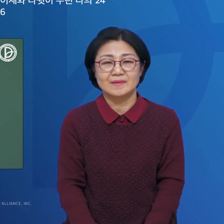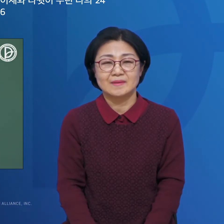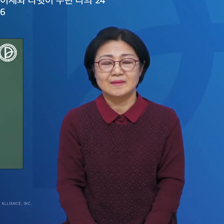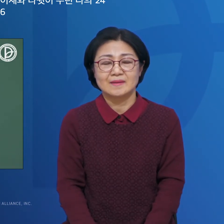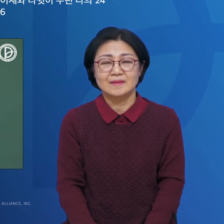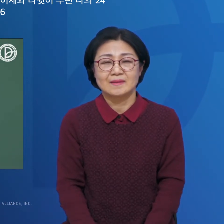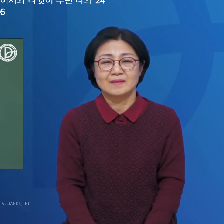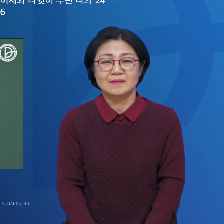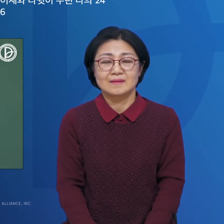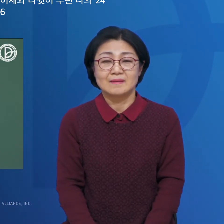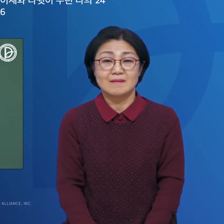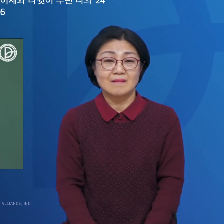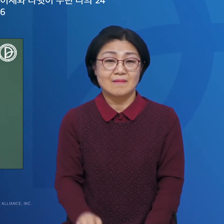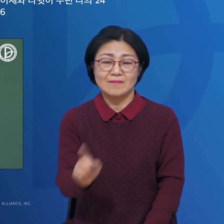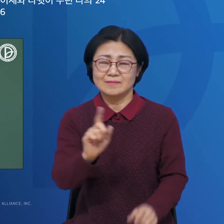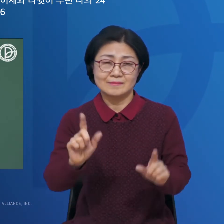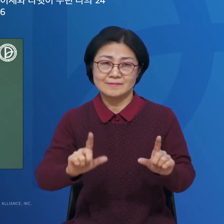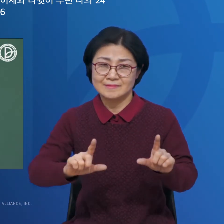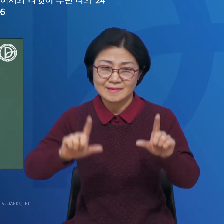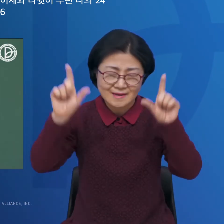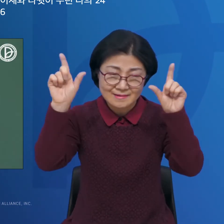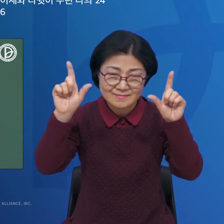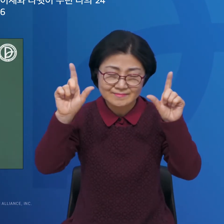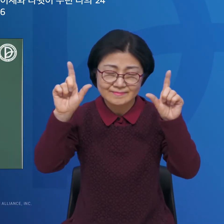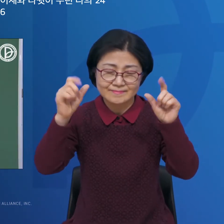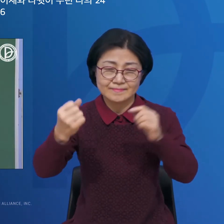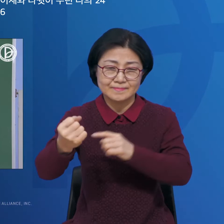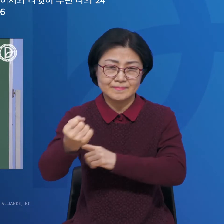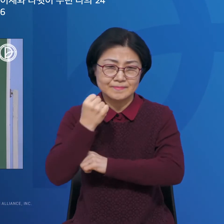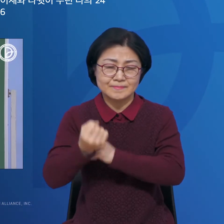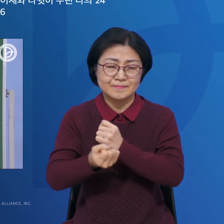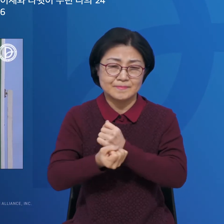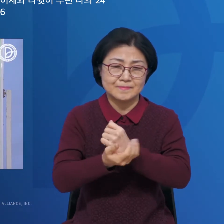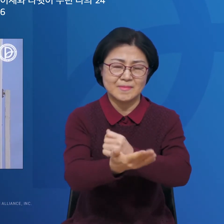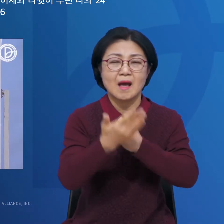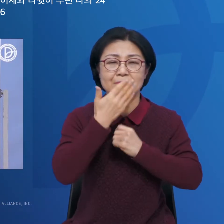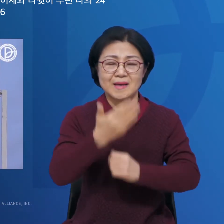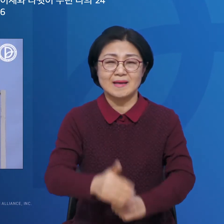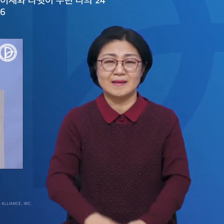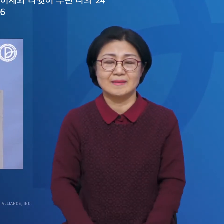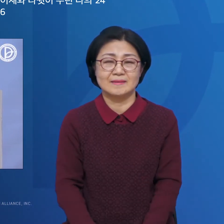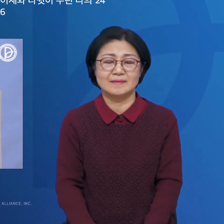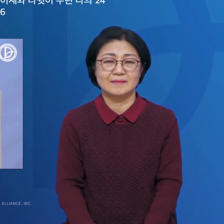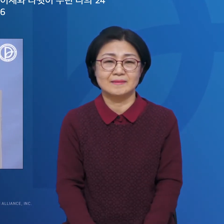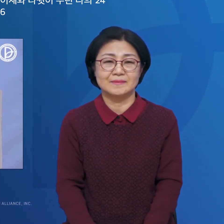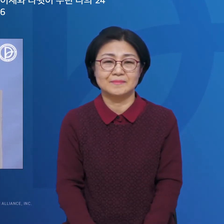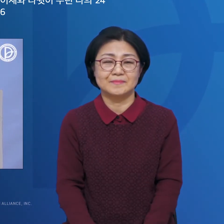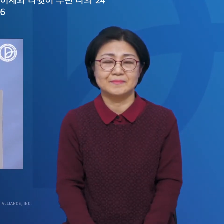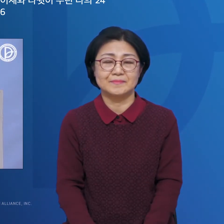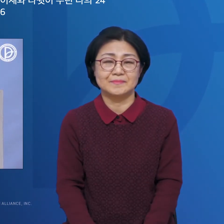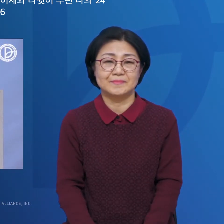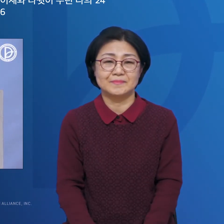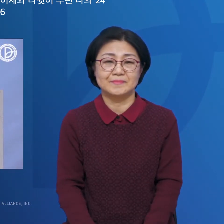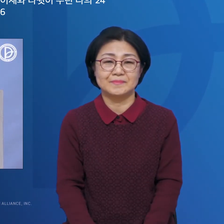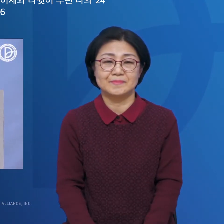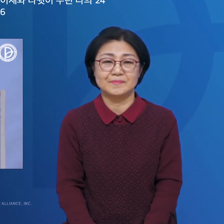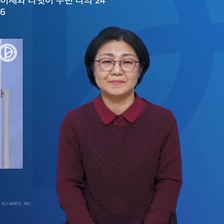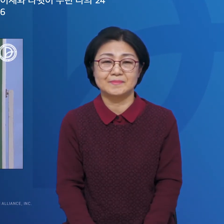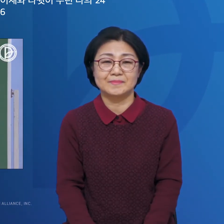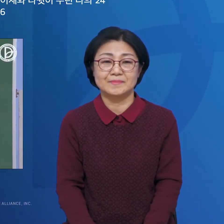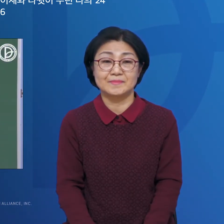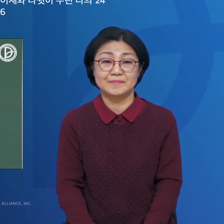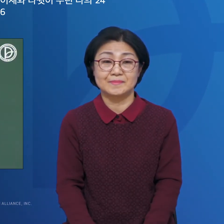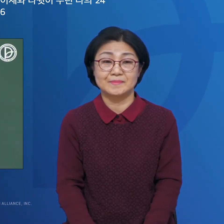안 했습니까? And it was through that we see the works of God started to rise. 사무엘 만나고 난 뒤에 언약궤